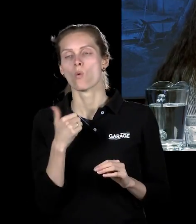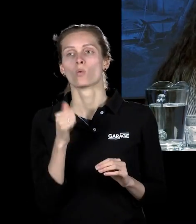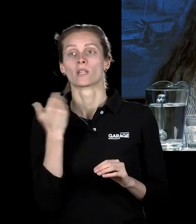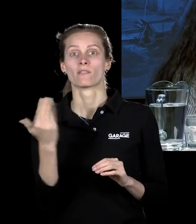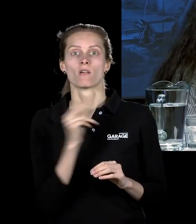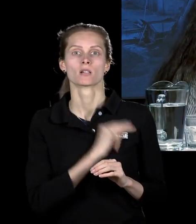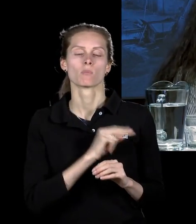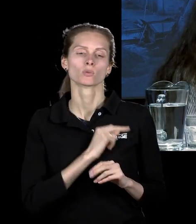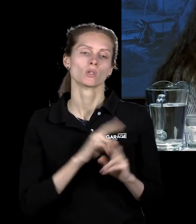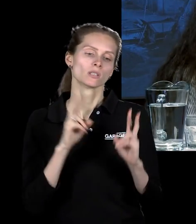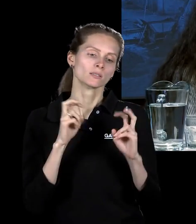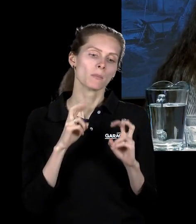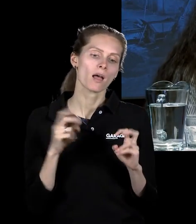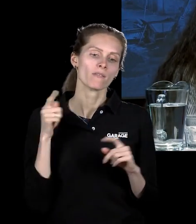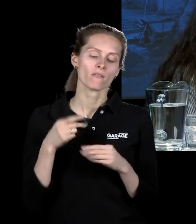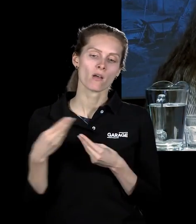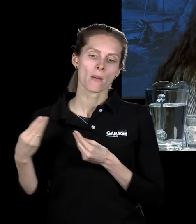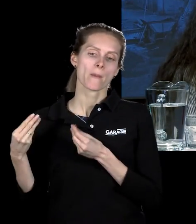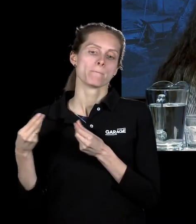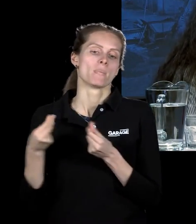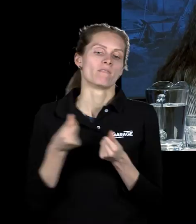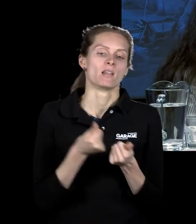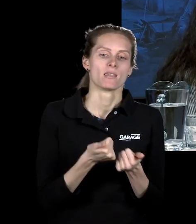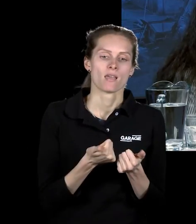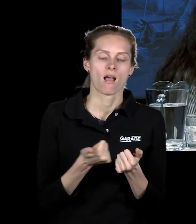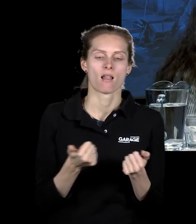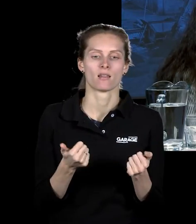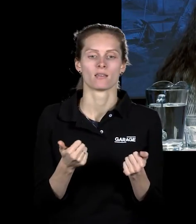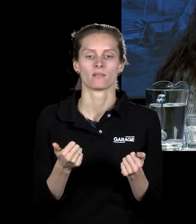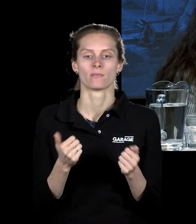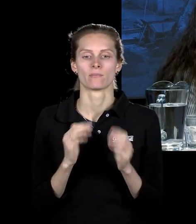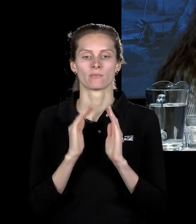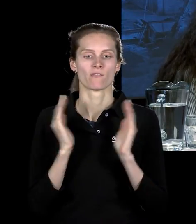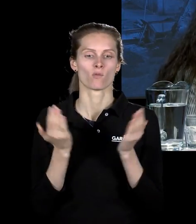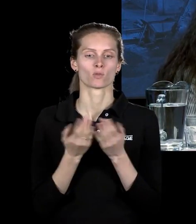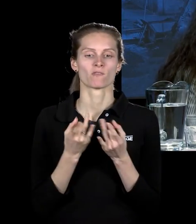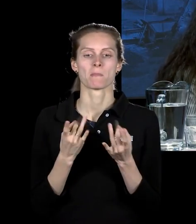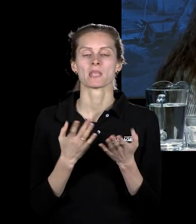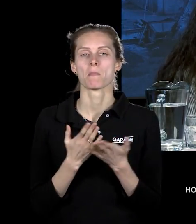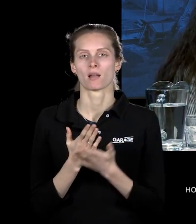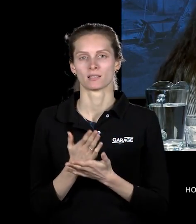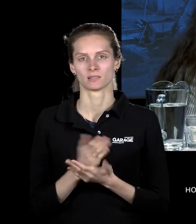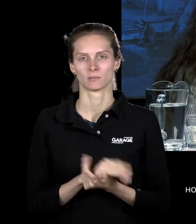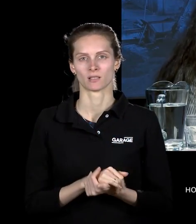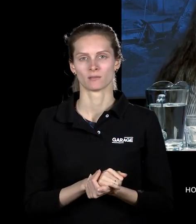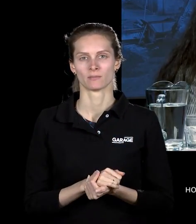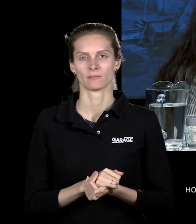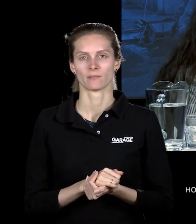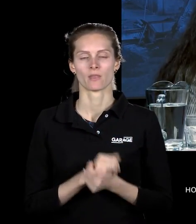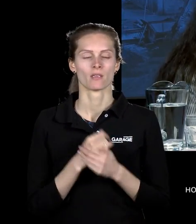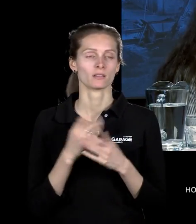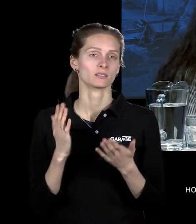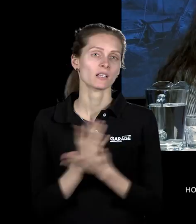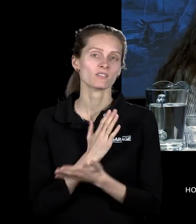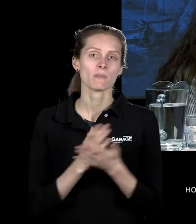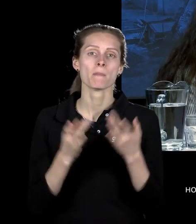и отчасти, может быть, они и повлияли в контексте минимализма с его простыми, как бы абсолютно простыми,